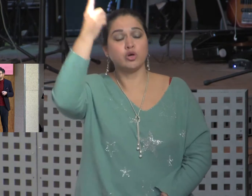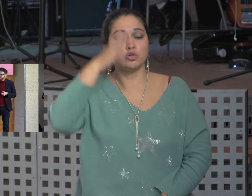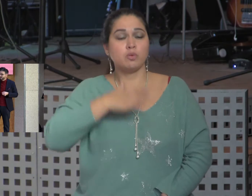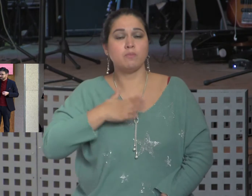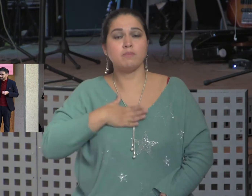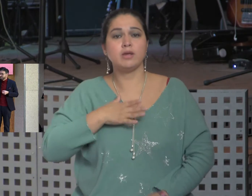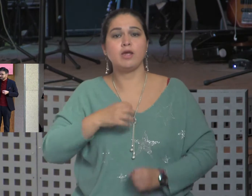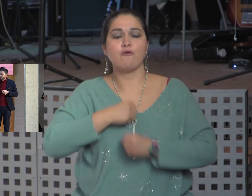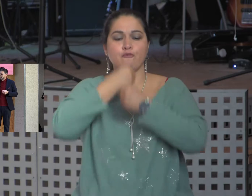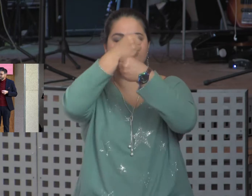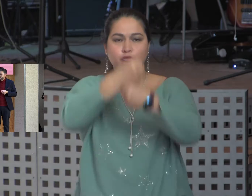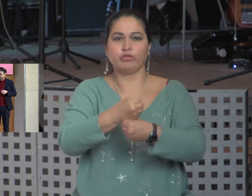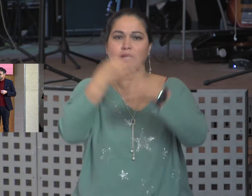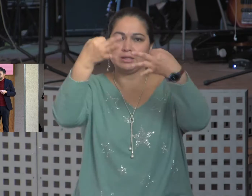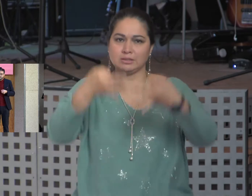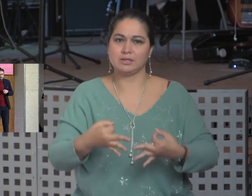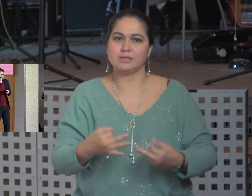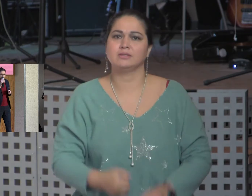llamándose así?